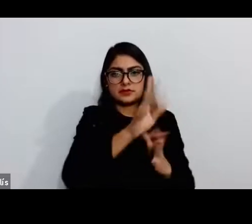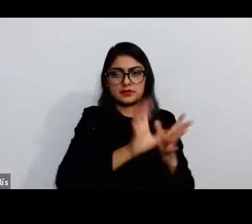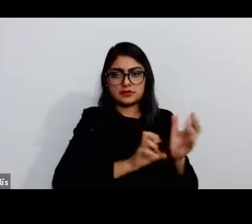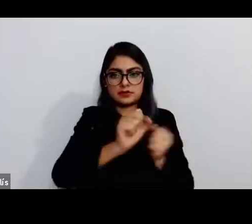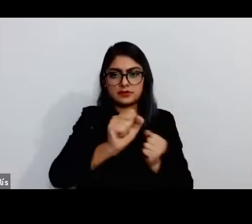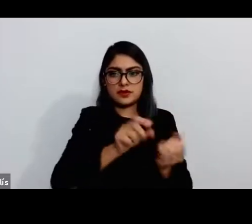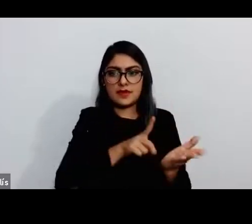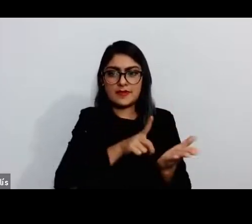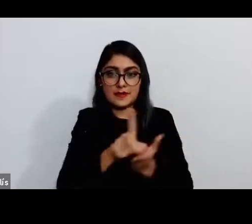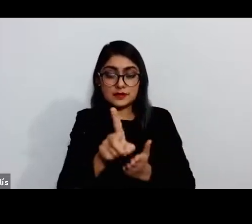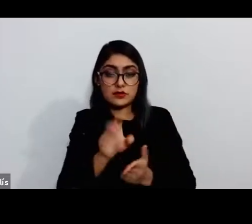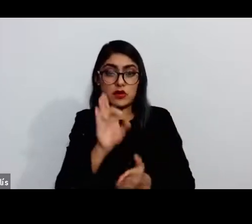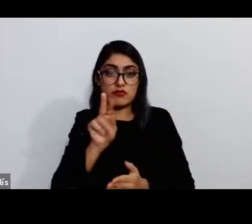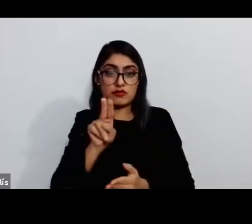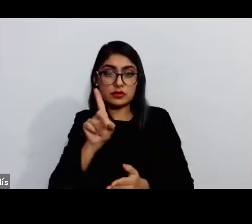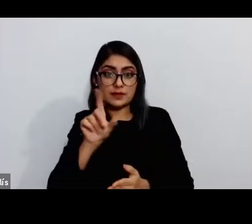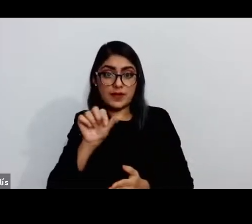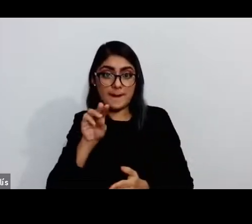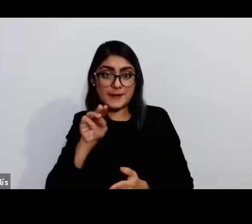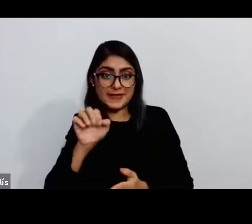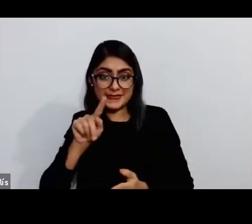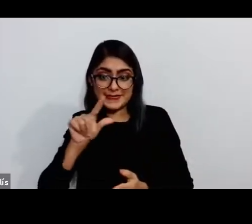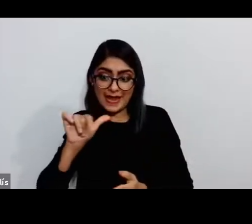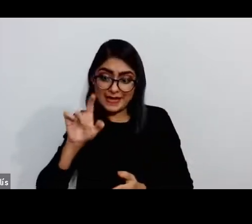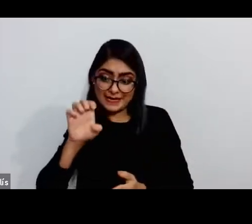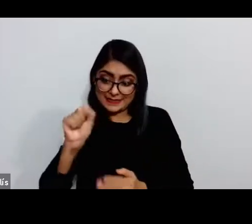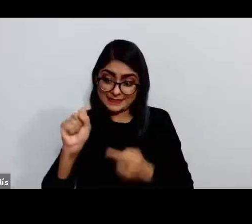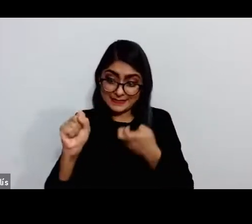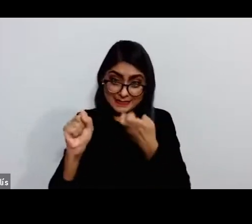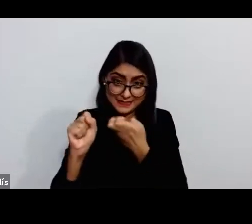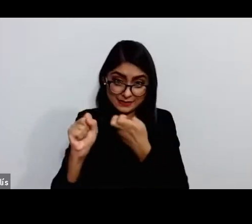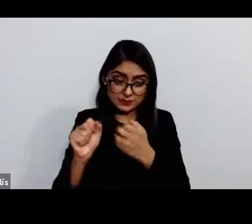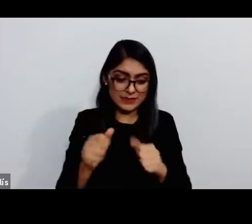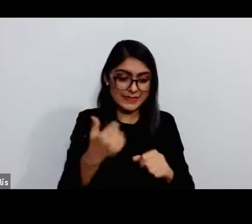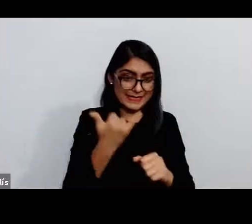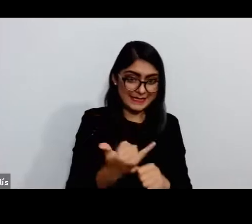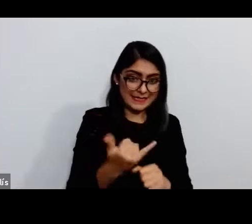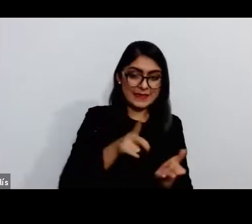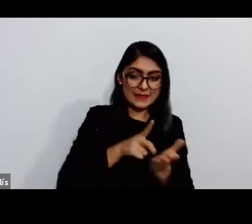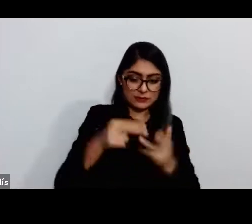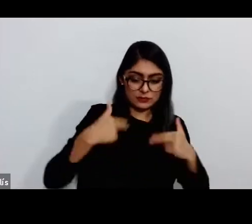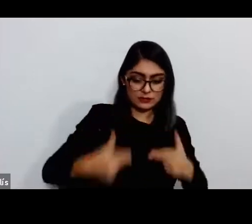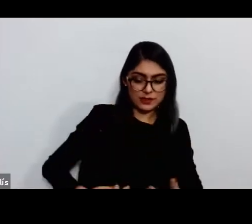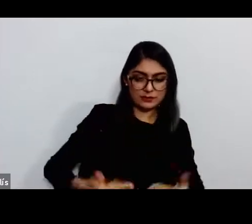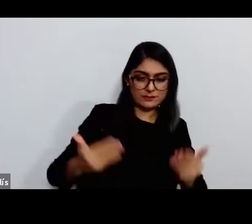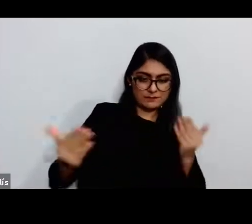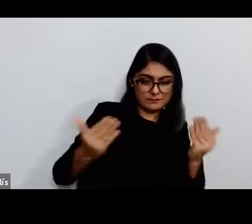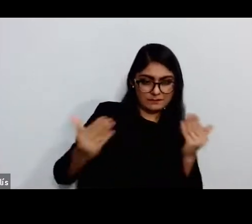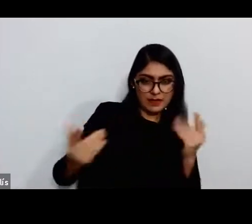derechos fundamentales y derechos humanos. Esta primera distinción se traduce en,